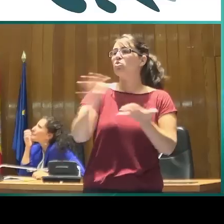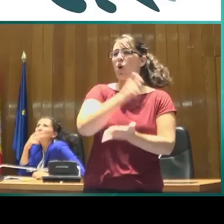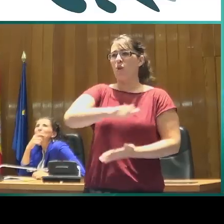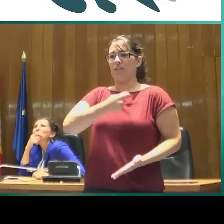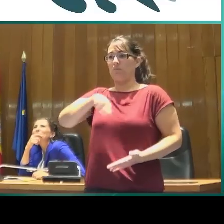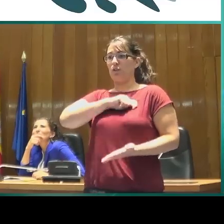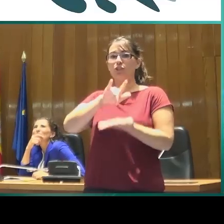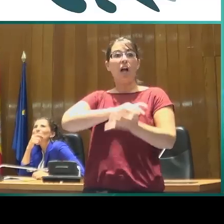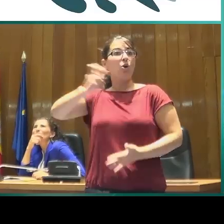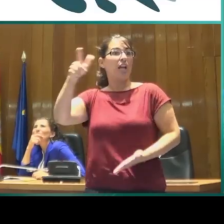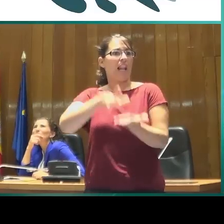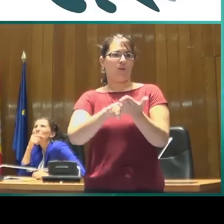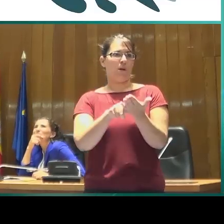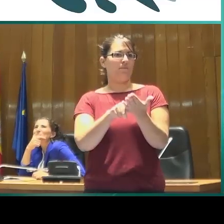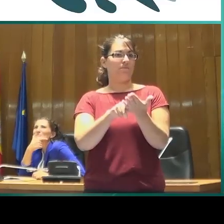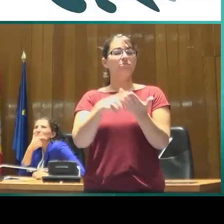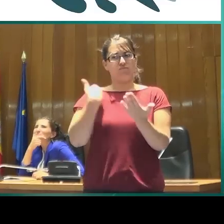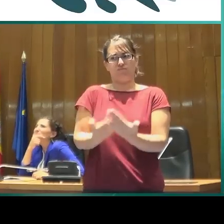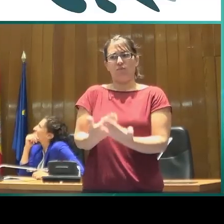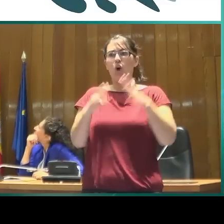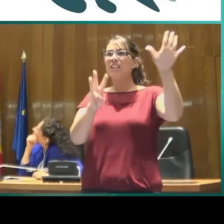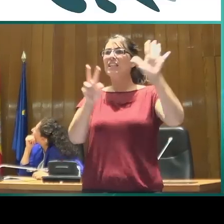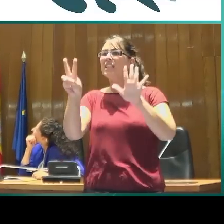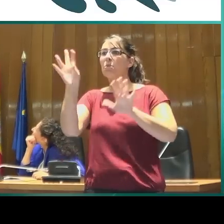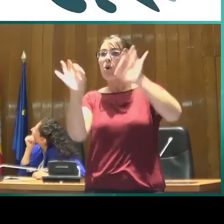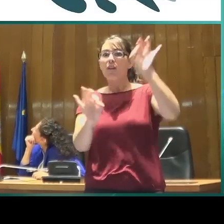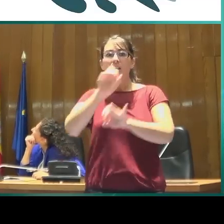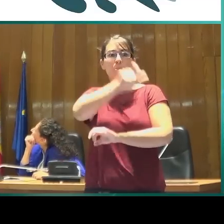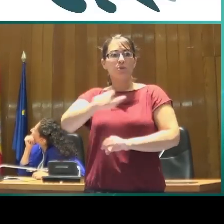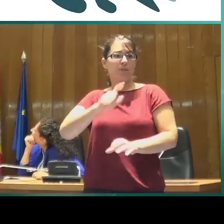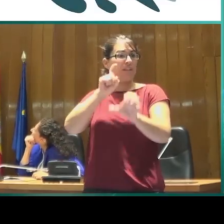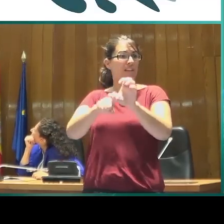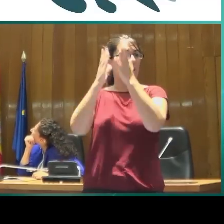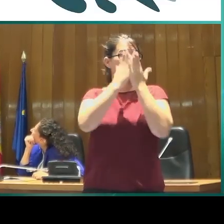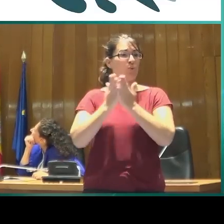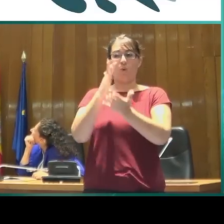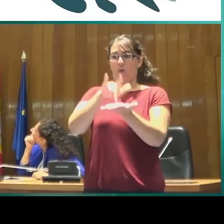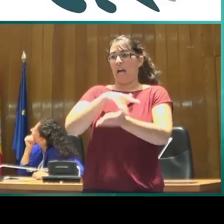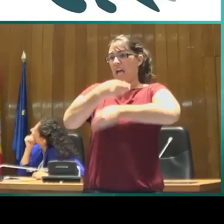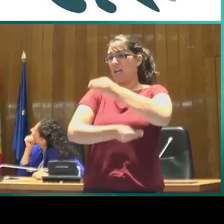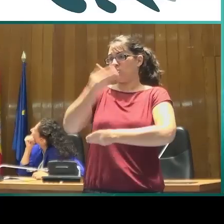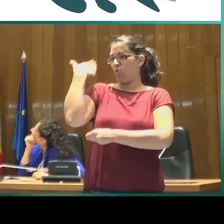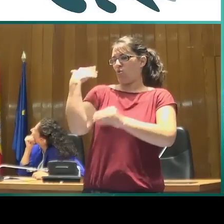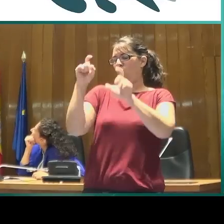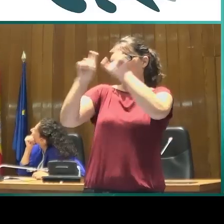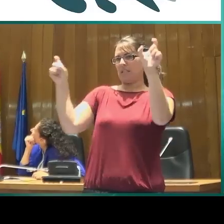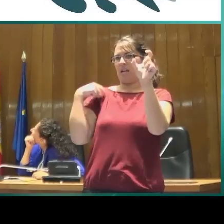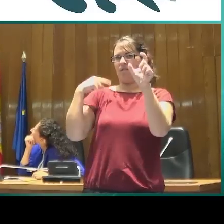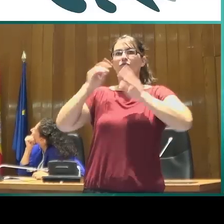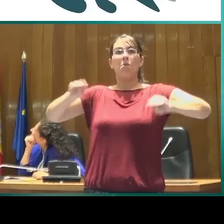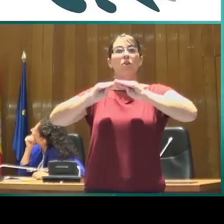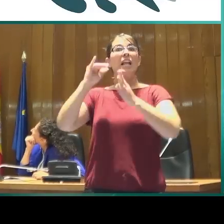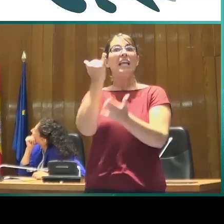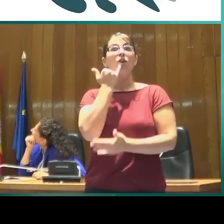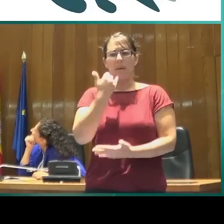lenguas. Así lo manifiestan el 87% de los participantes en un estudio realizado por una compañía de formación en idiomas.